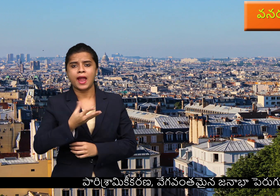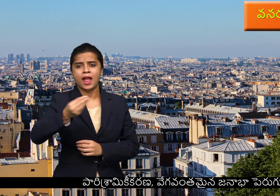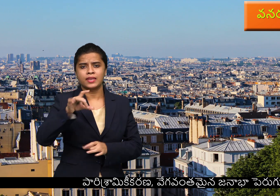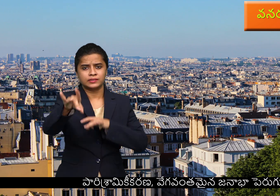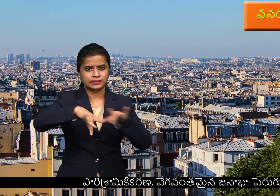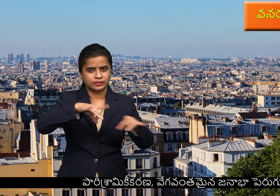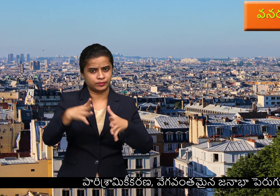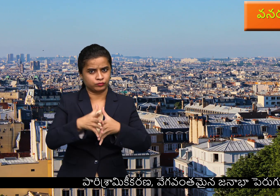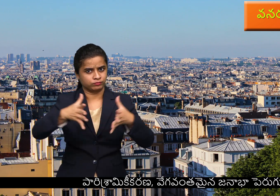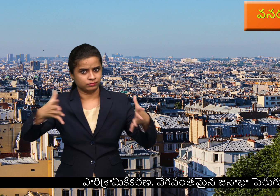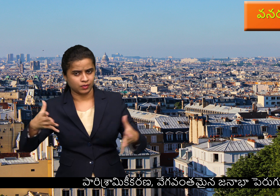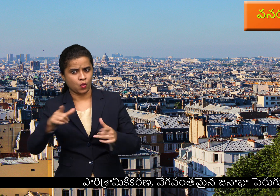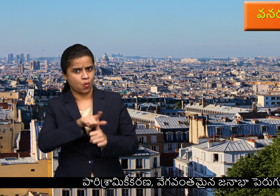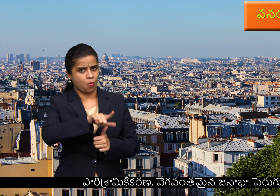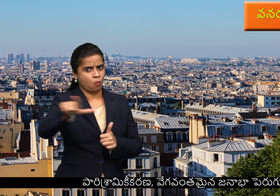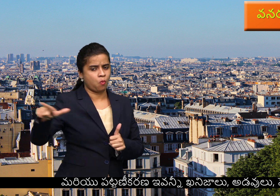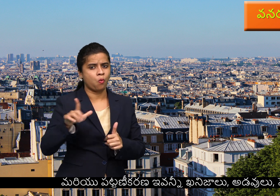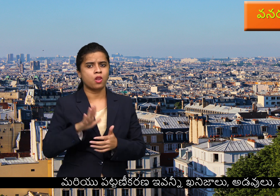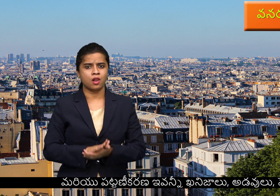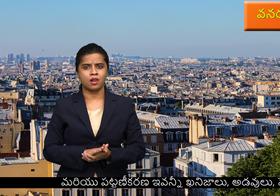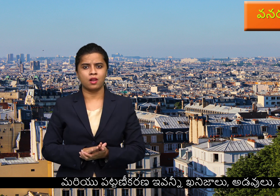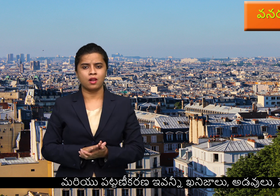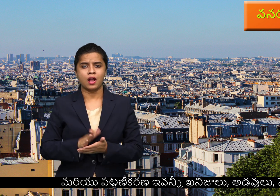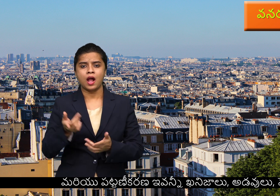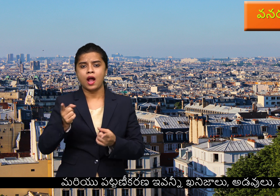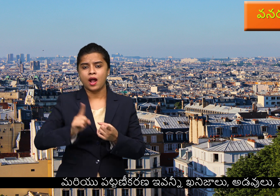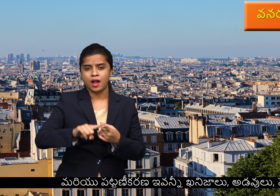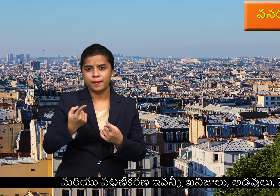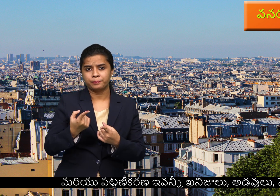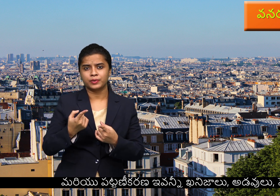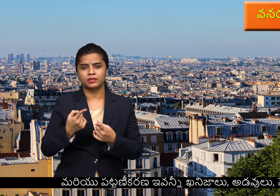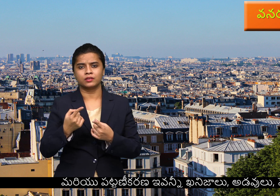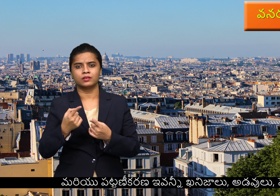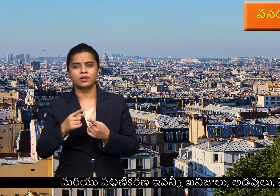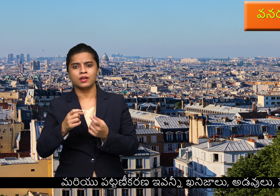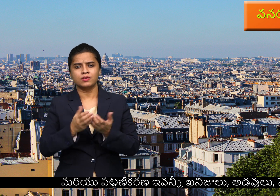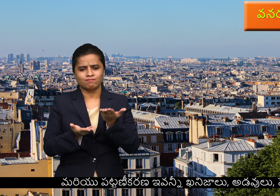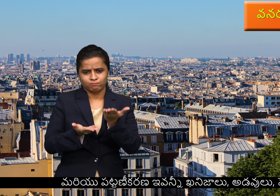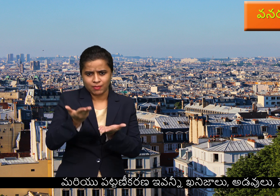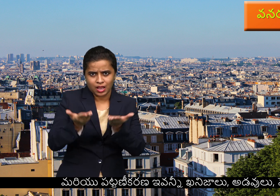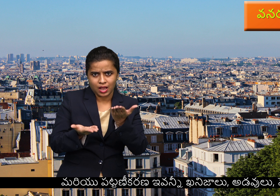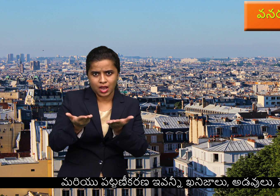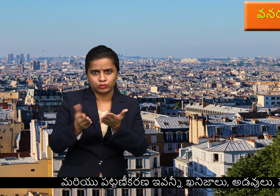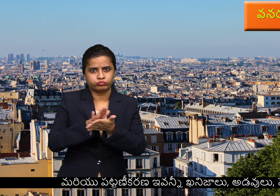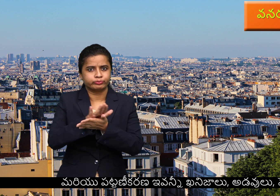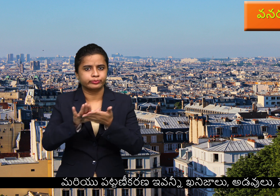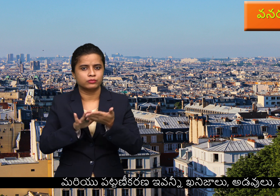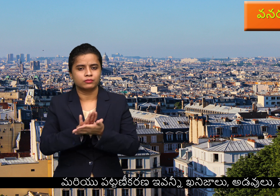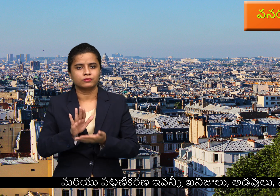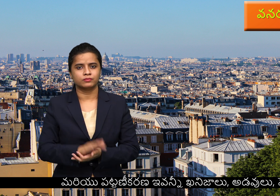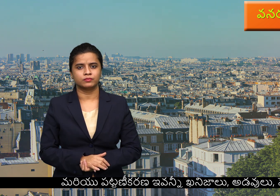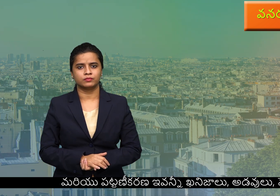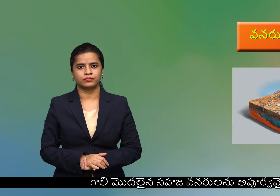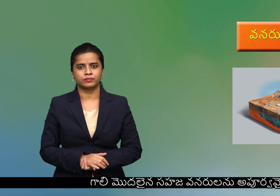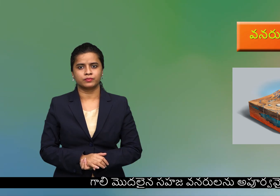పారిశ్రామీకరణ, వేగవంతమైన జనాభా పెరుగుదల మరియు పట్టణీకరణ ఇవన్నీ ఖనిజాలు, అడవులు, నేల,